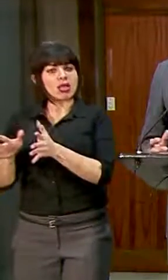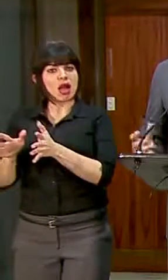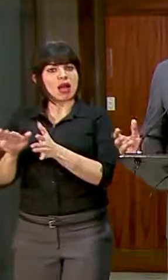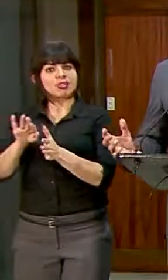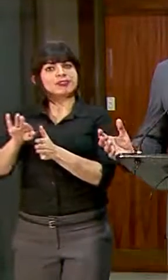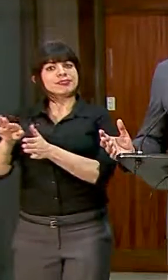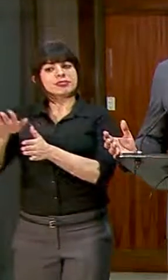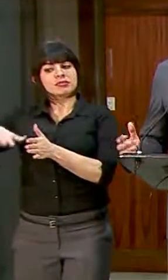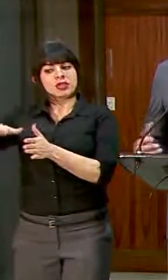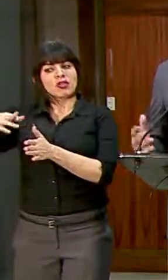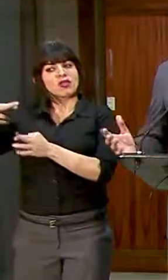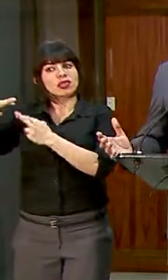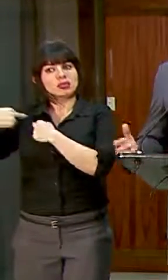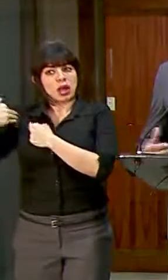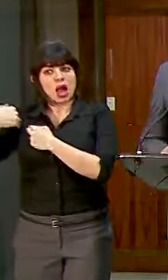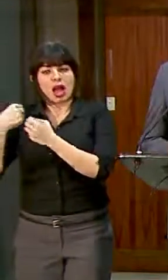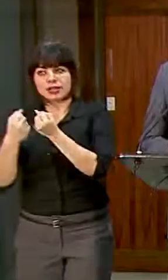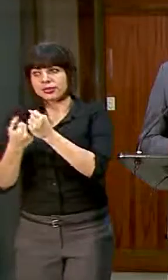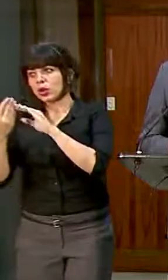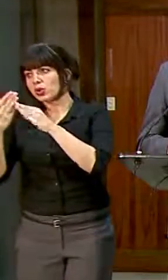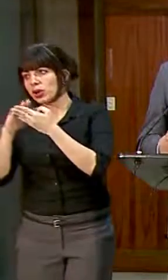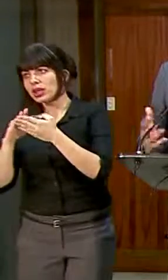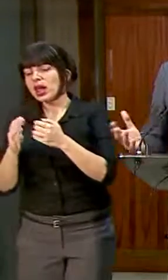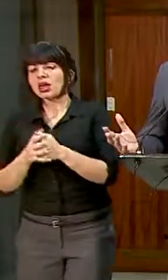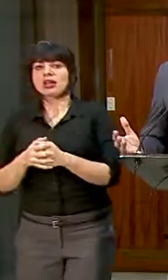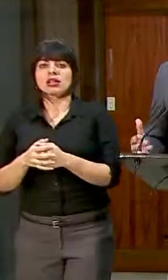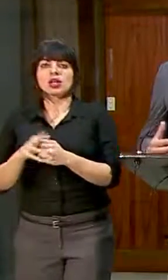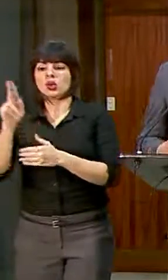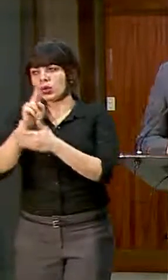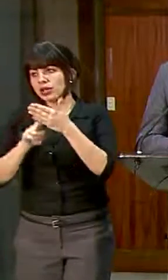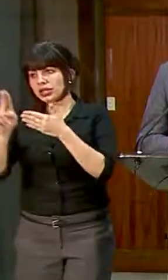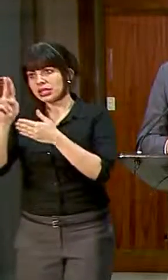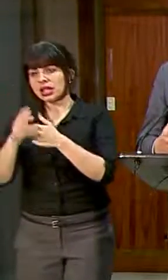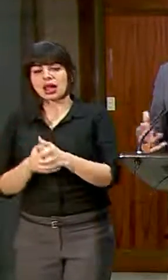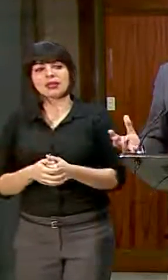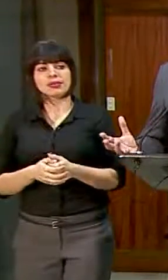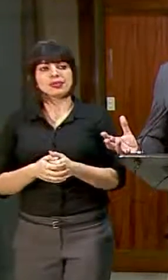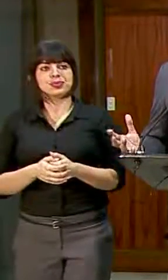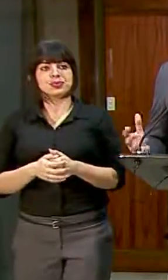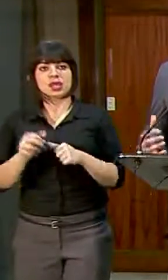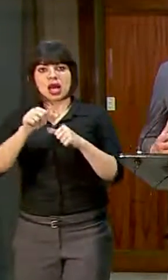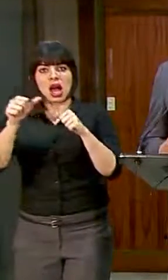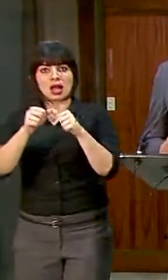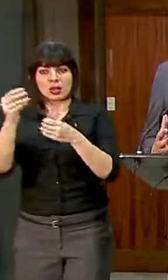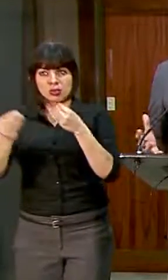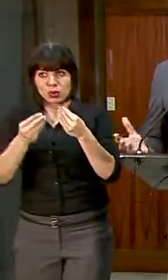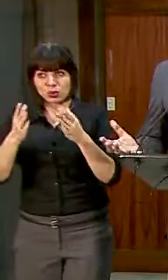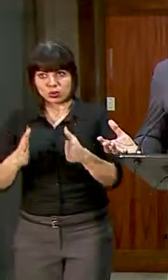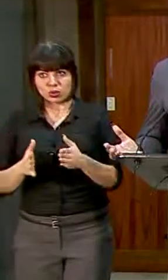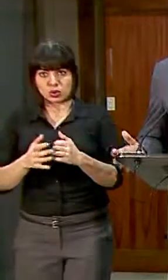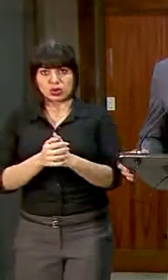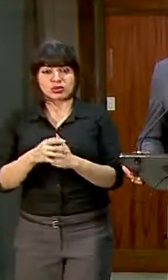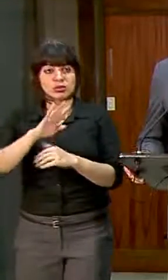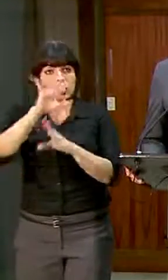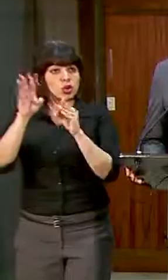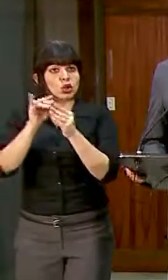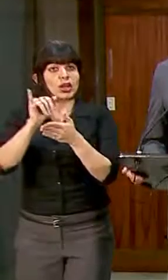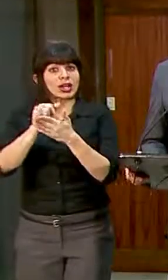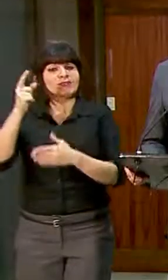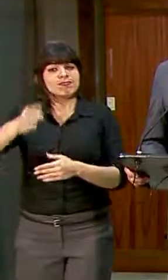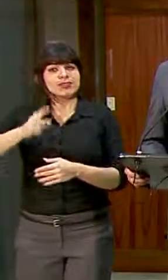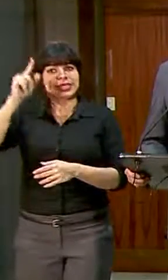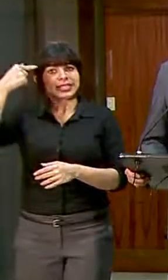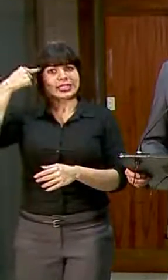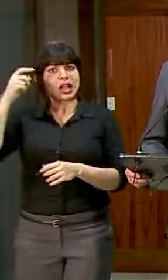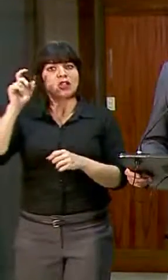las obligaciones que tenemos con las comunidades, con las universidades, con los sectores productivos, y que todo ello obliga